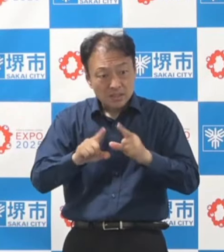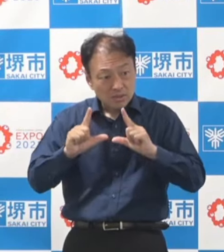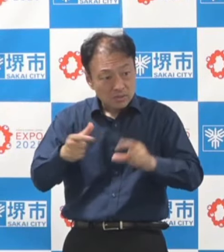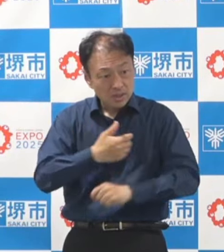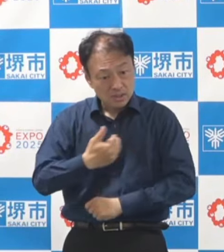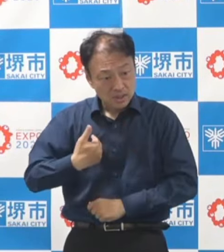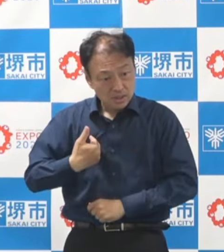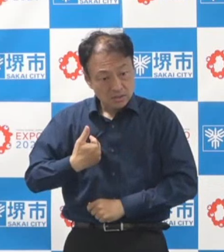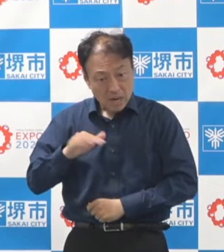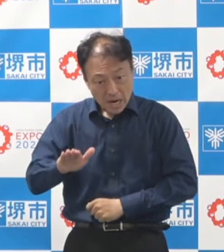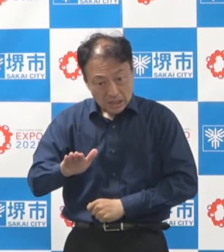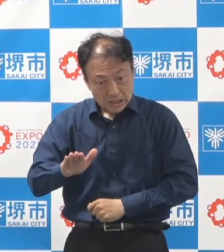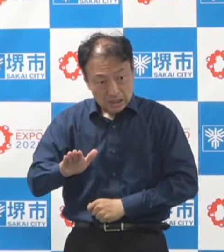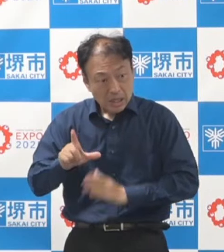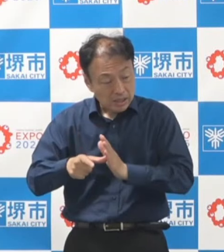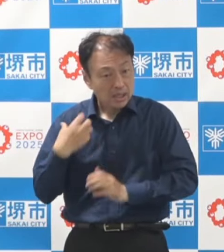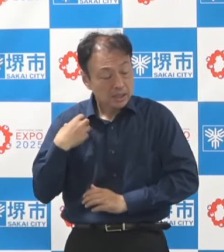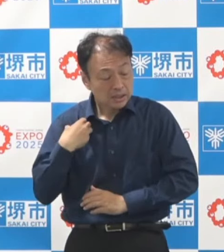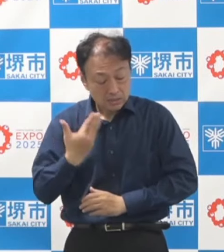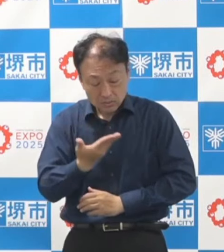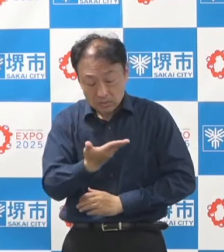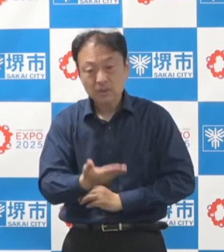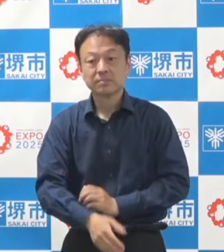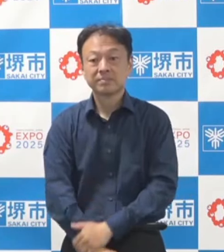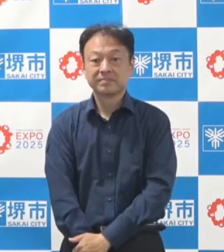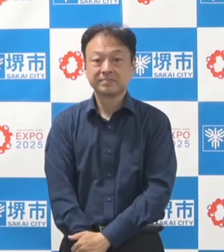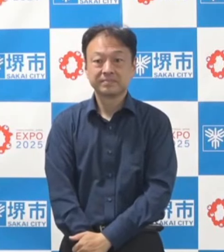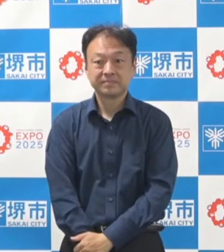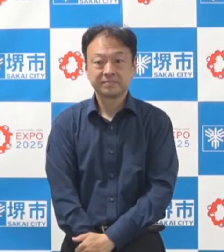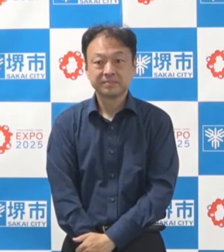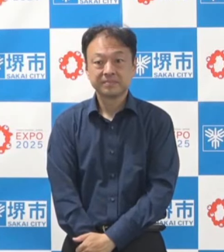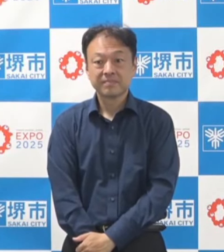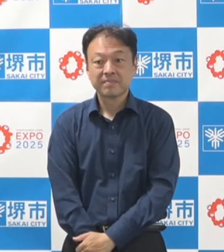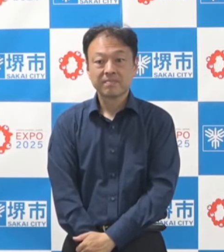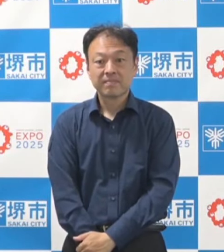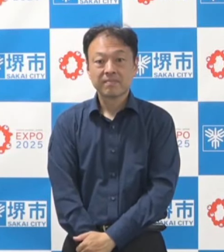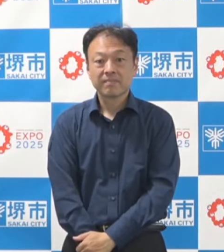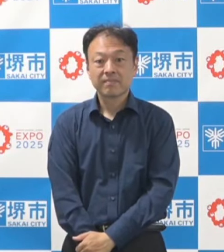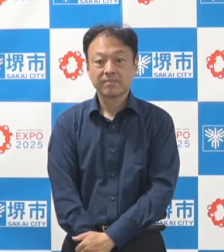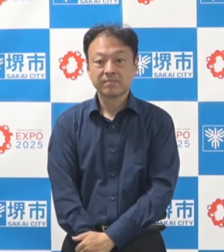で担当者からお伝えをさせていただきたいと思います。 それでは担当課よろしくお願いします。